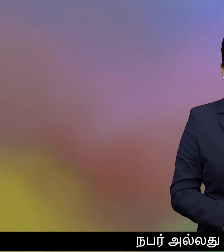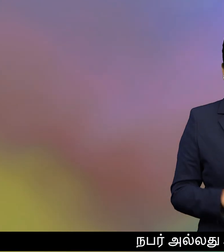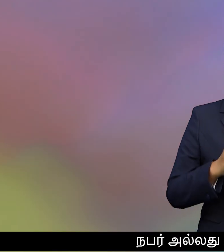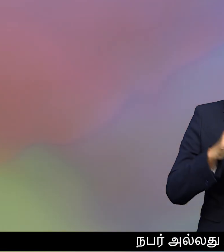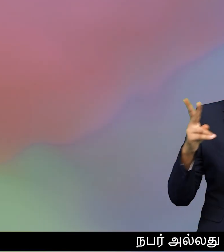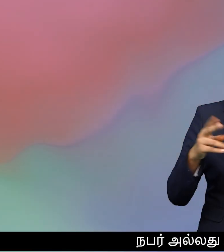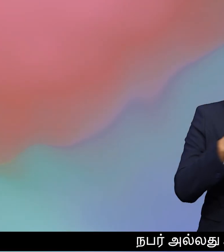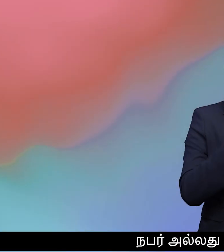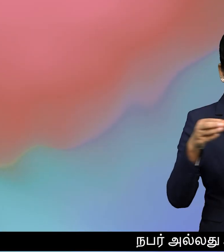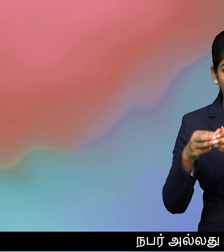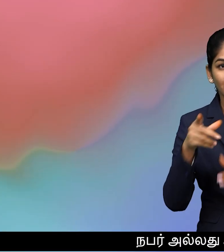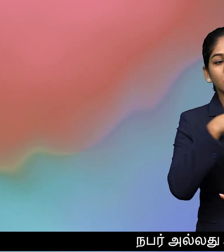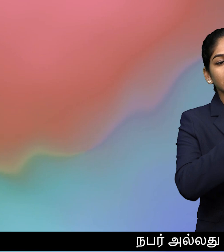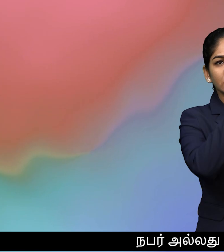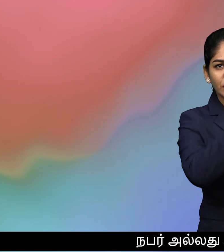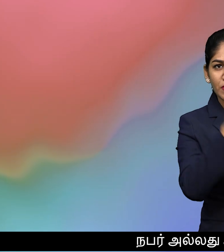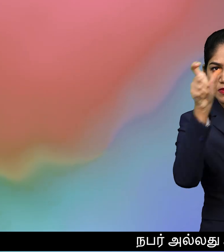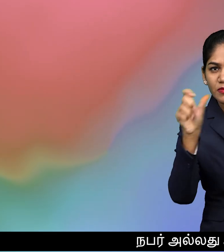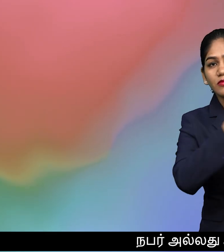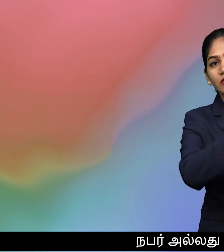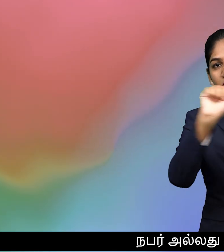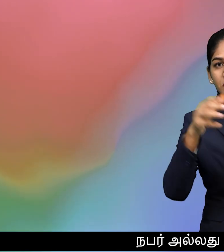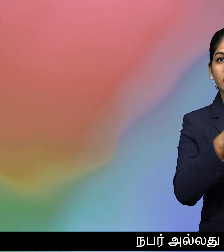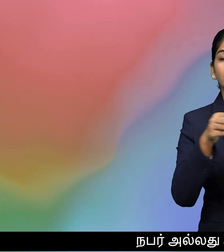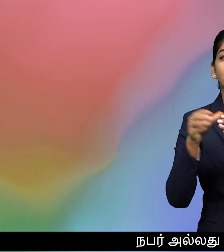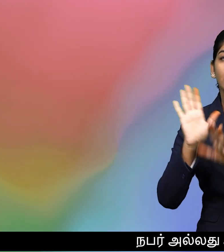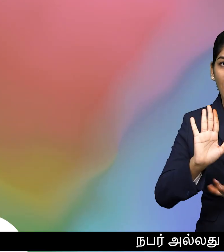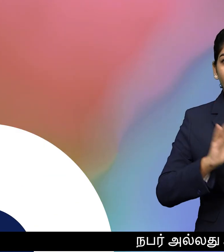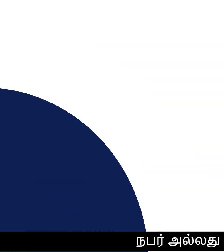நபர் அல்லது ஃபேமர்களின் முதல் வகை.